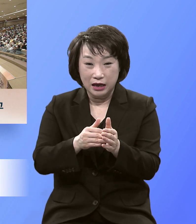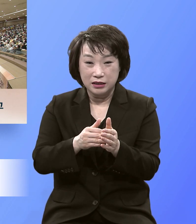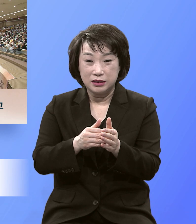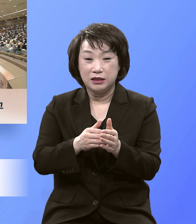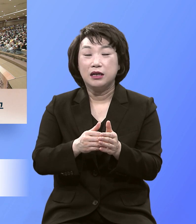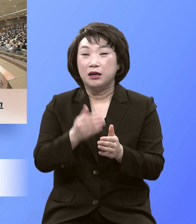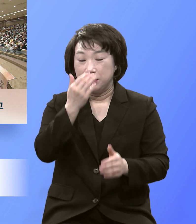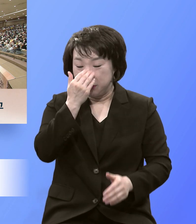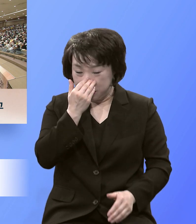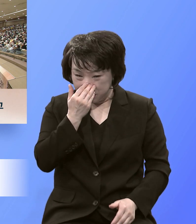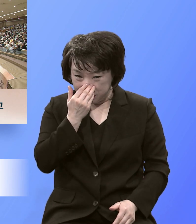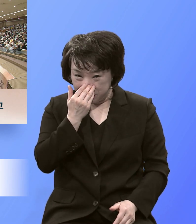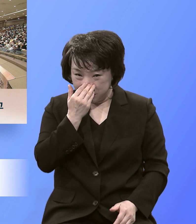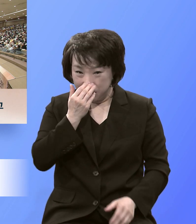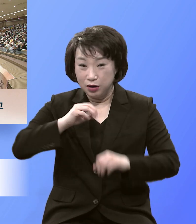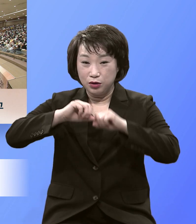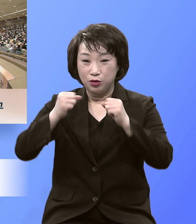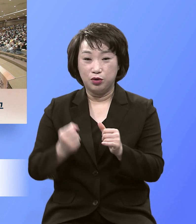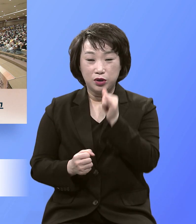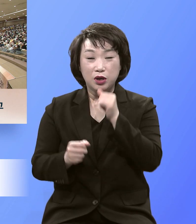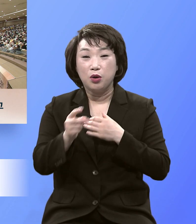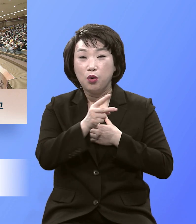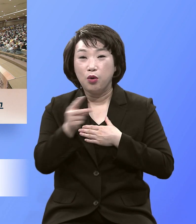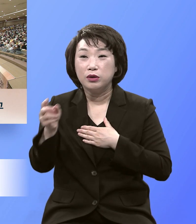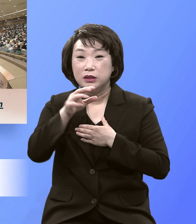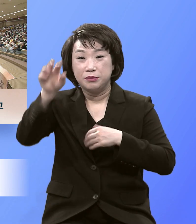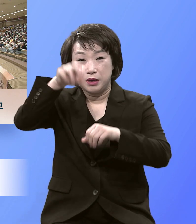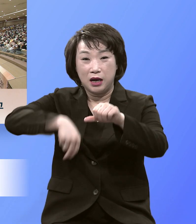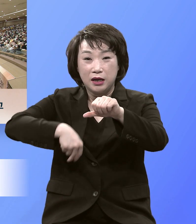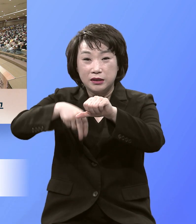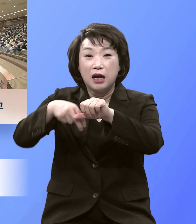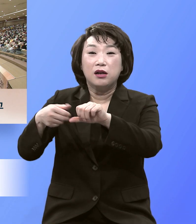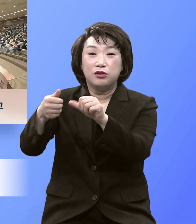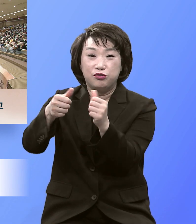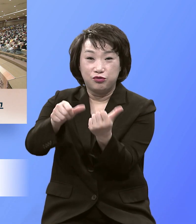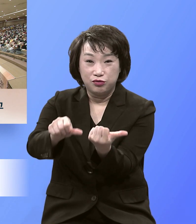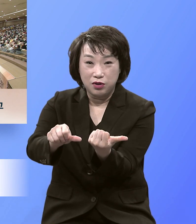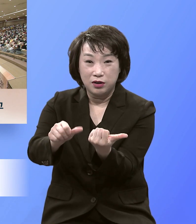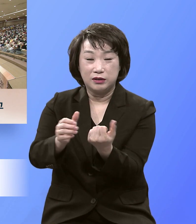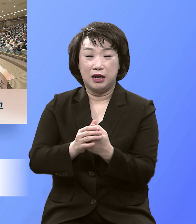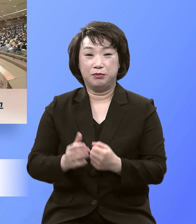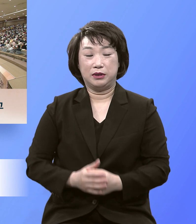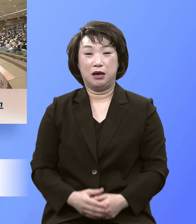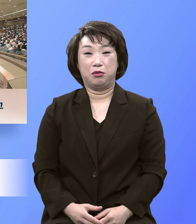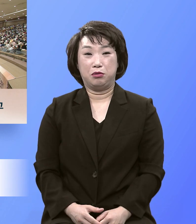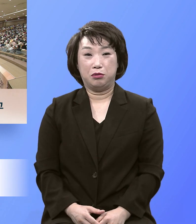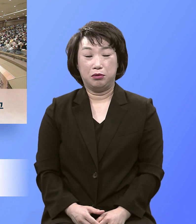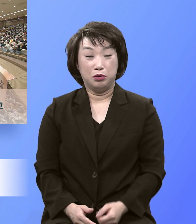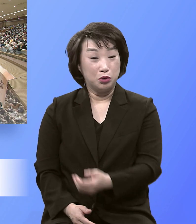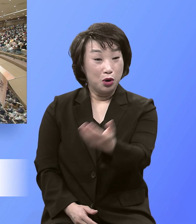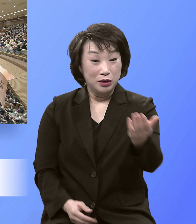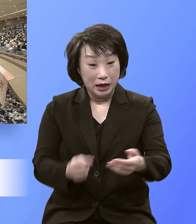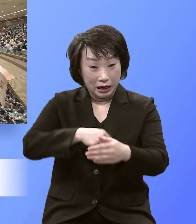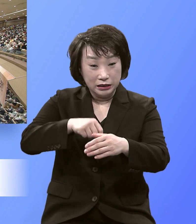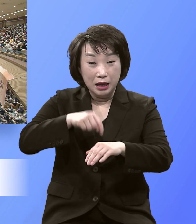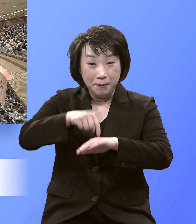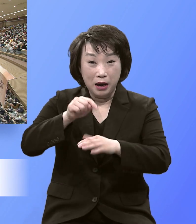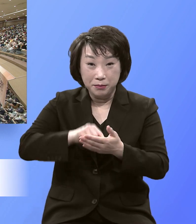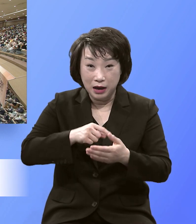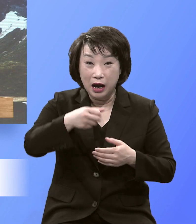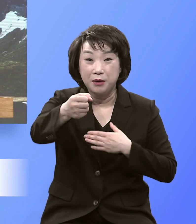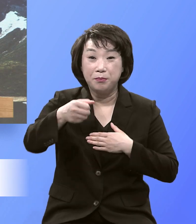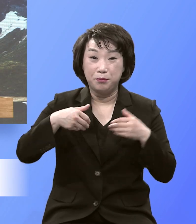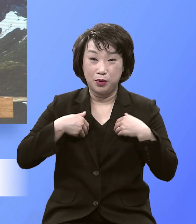자기를 낮추시고 죽기까지 복종하셨으니 곧 십자가에 죽으심이라. 자, 너희 안에 이